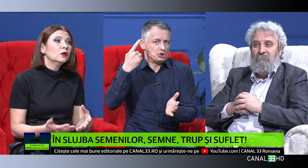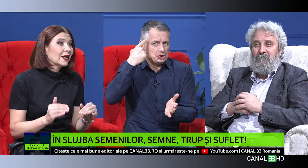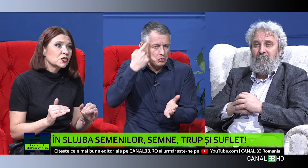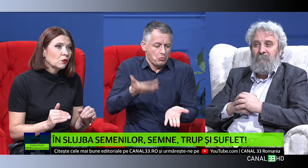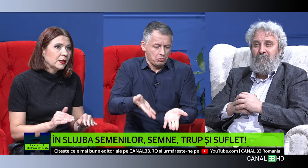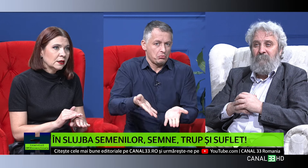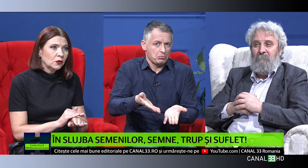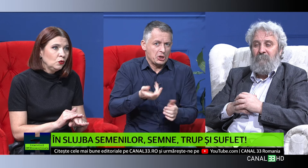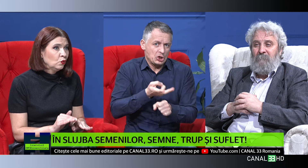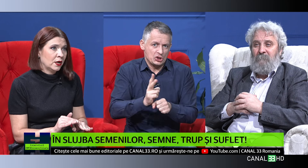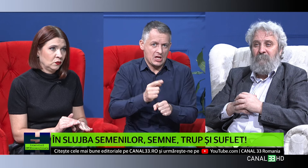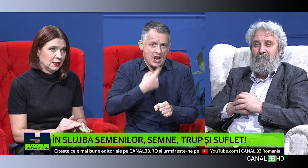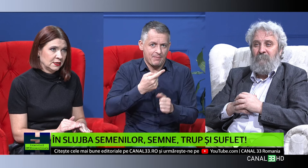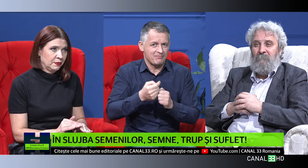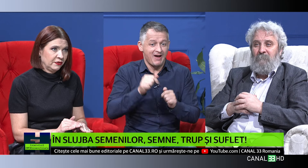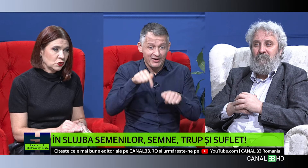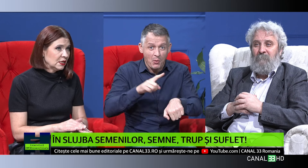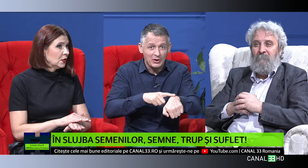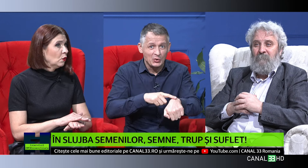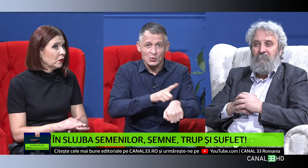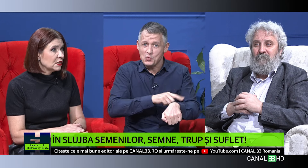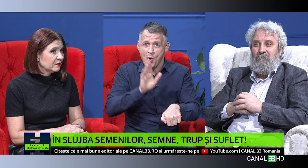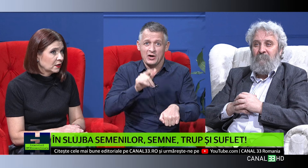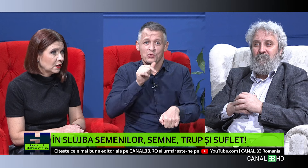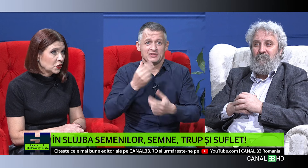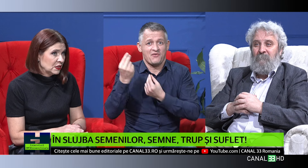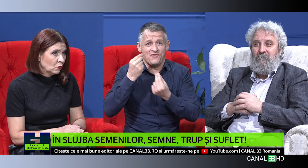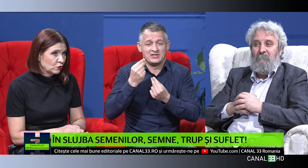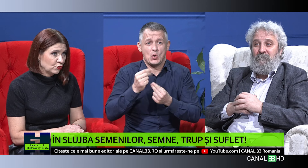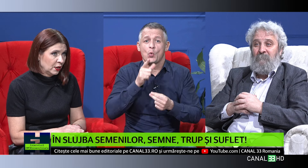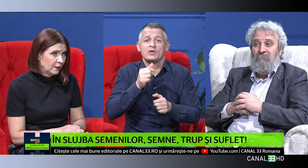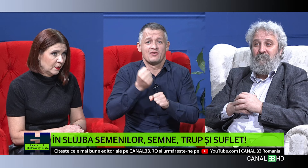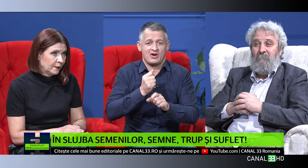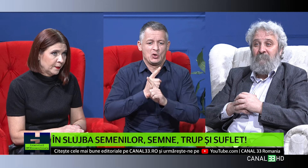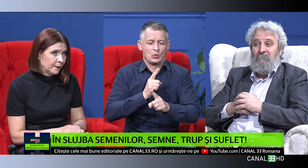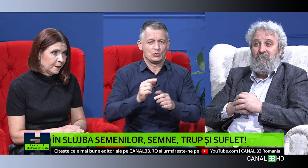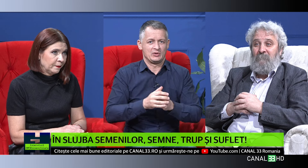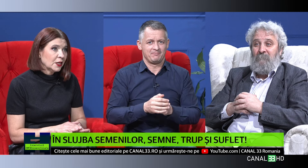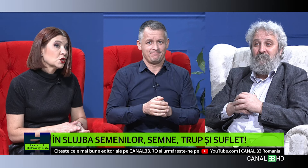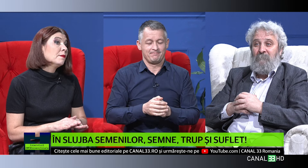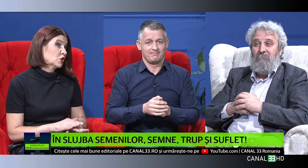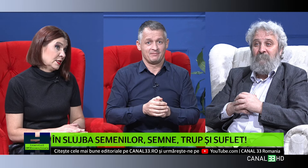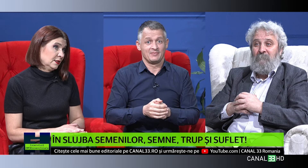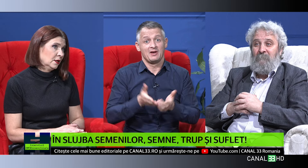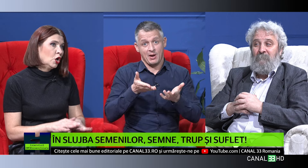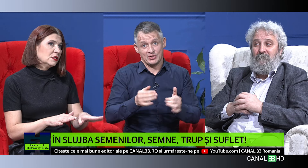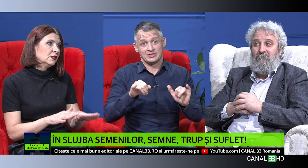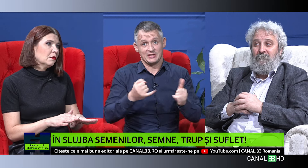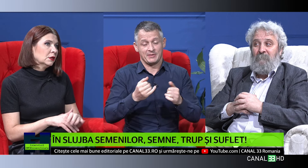În acest moment nu are unde să se perfecționeze, nu are unde să facă aceste cursuri. Deci cam așa stă. Noi suntem